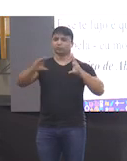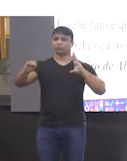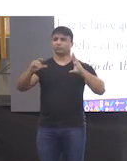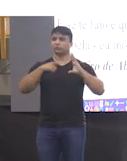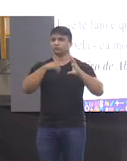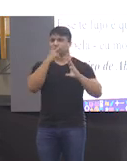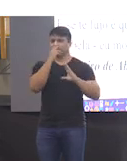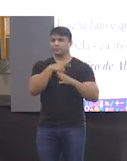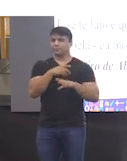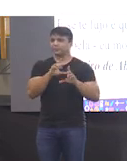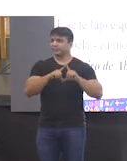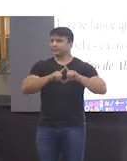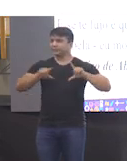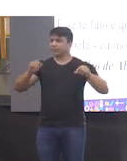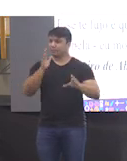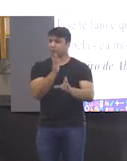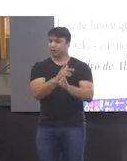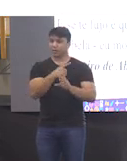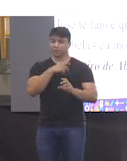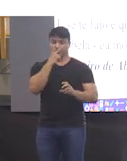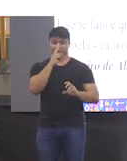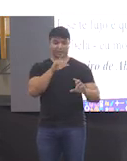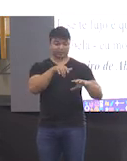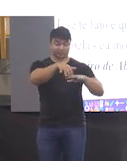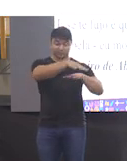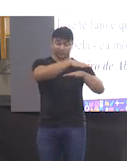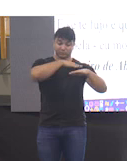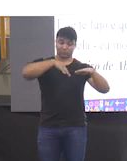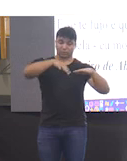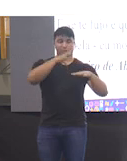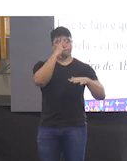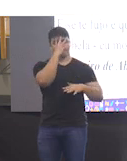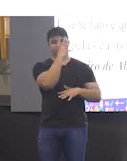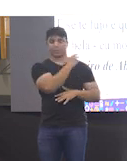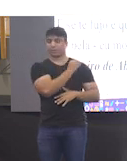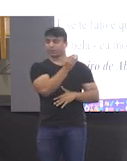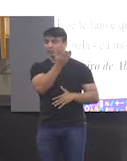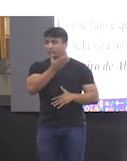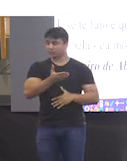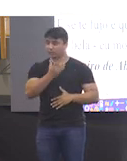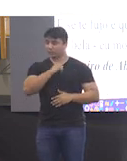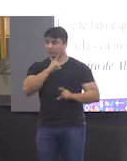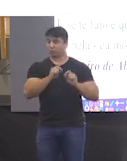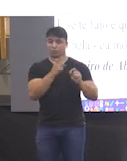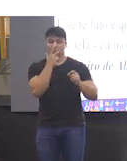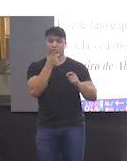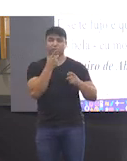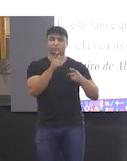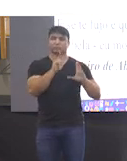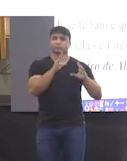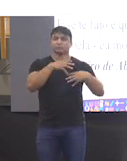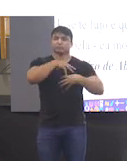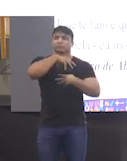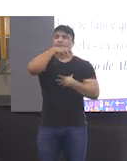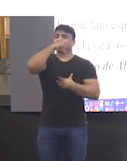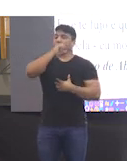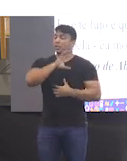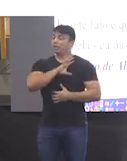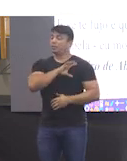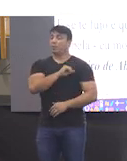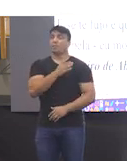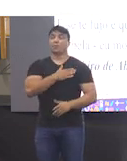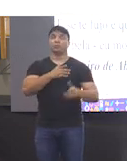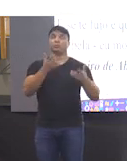desvio cauto da luz de fogo que te cerca, ó bela, contigo dizes, suspirando amores,